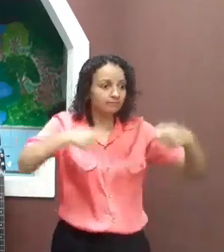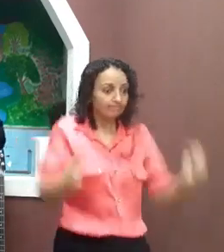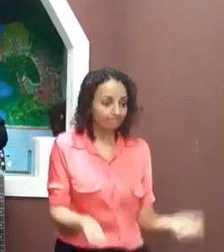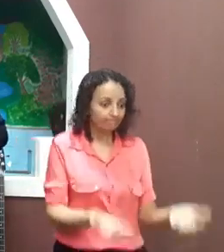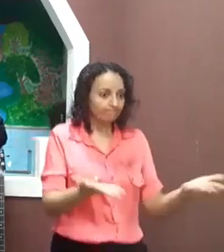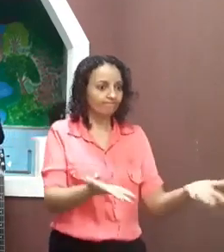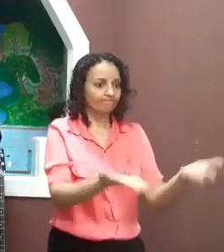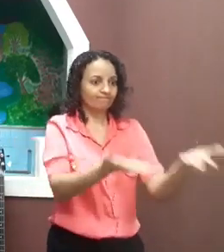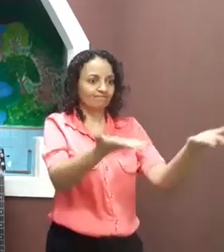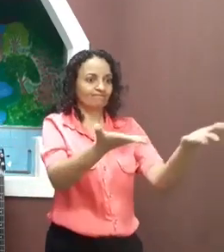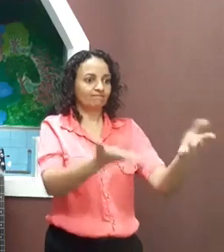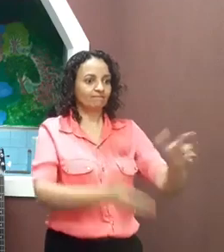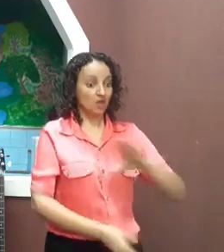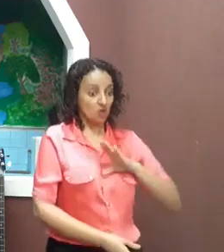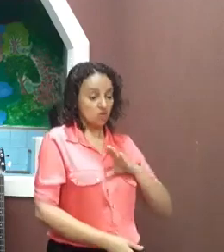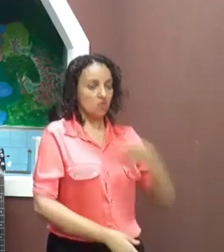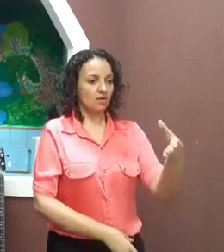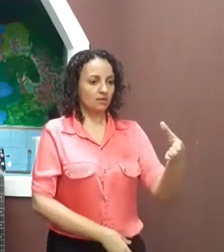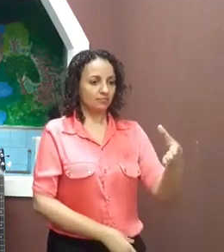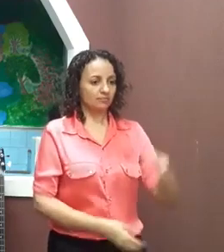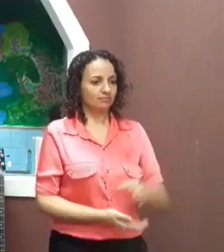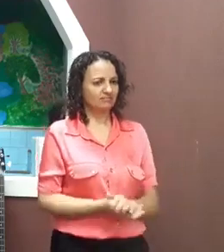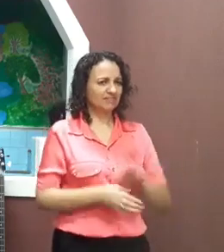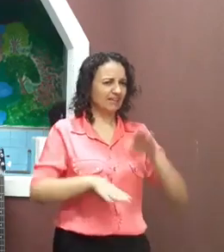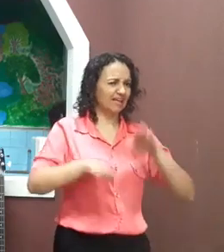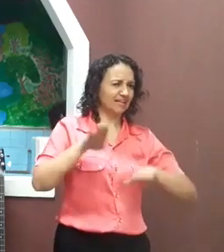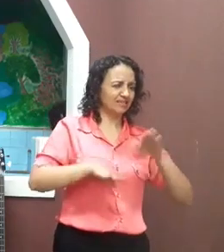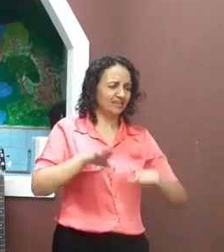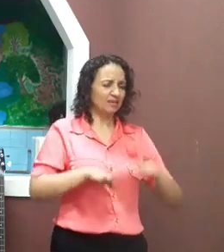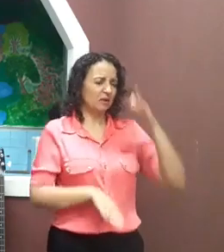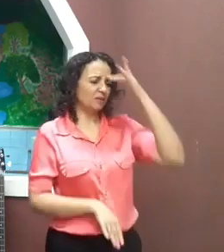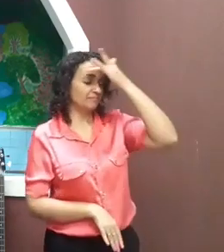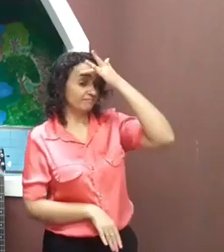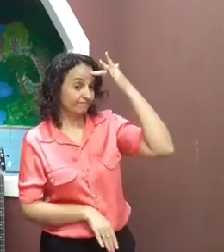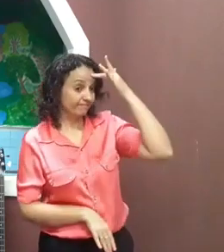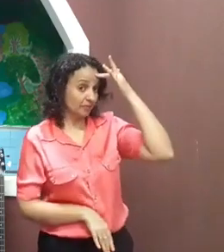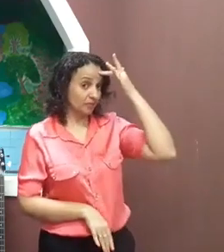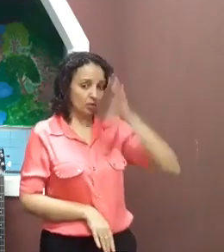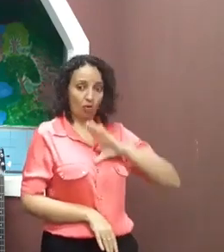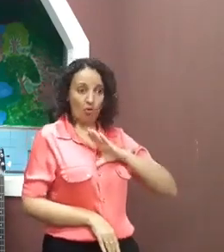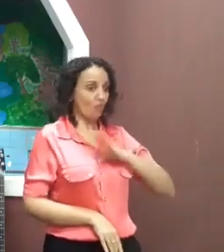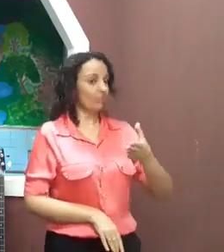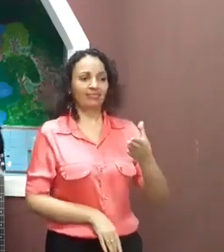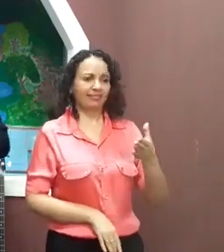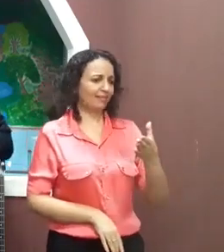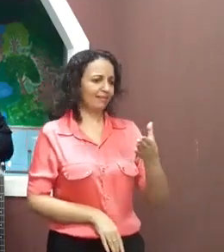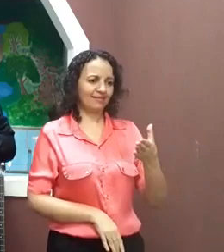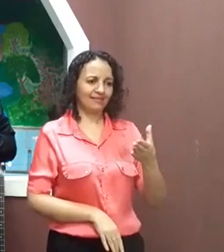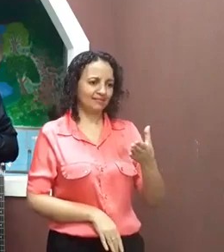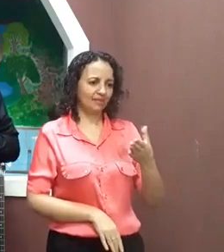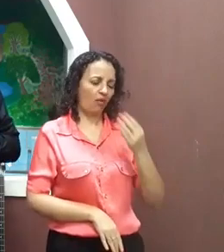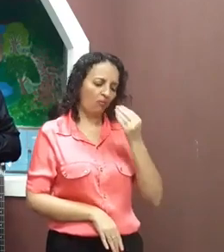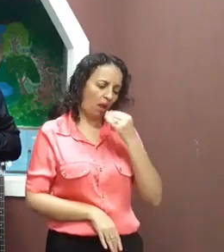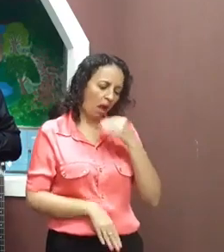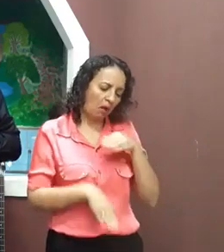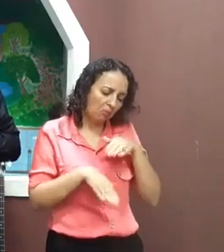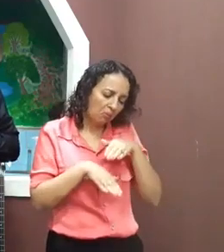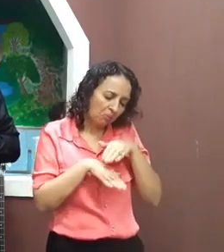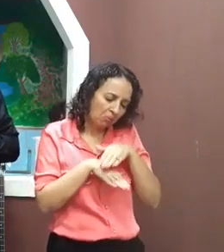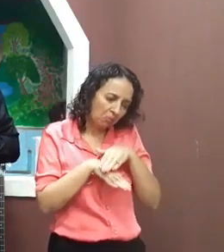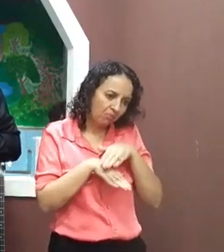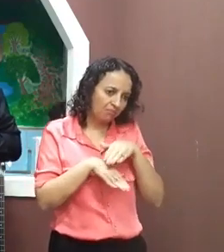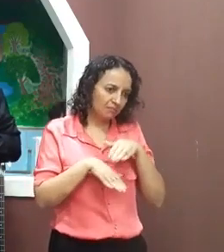coisas não acontecem na vida das pessoas porque não tem coragem. Entenda